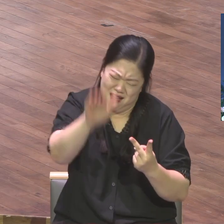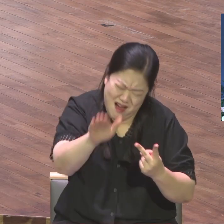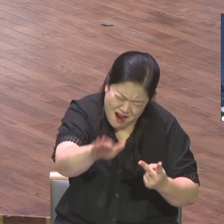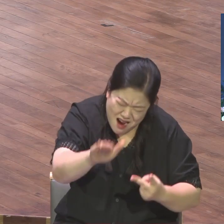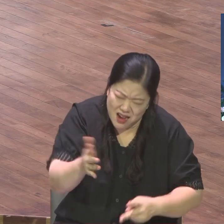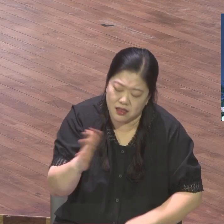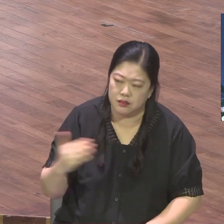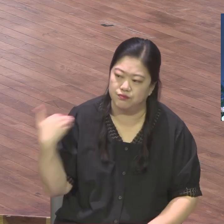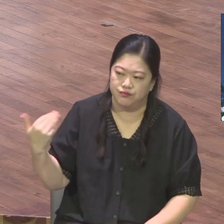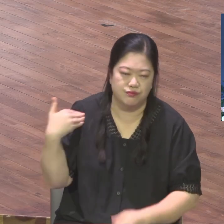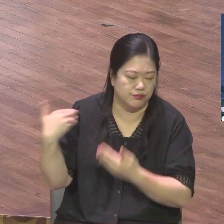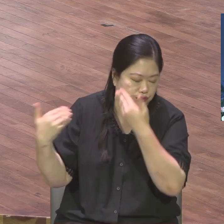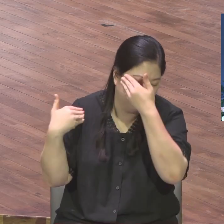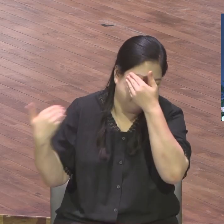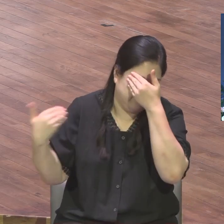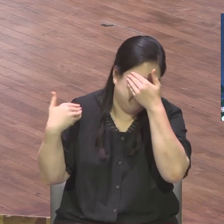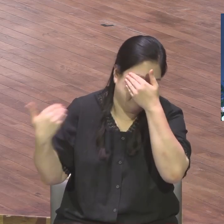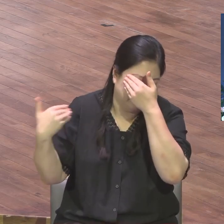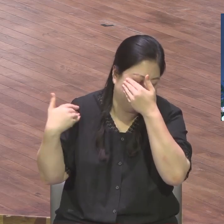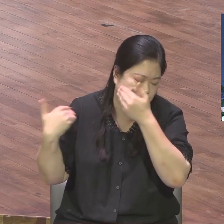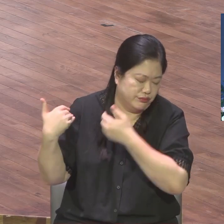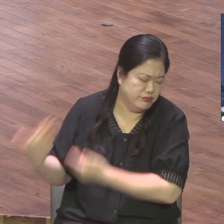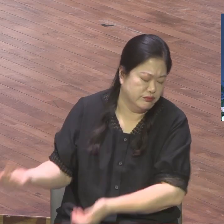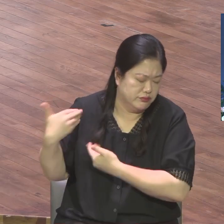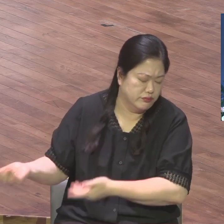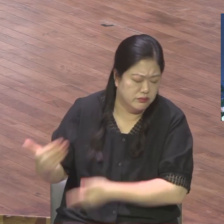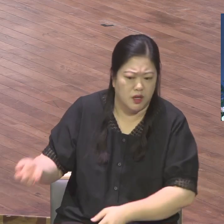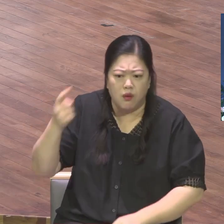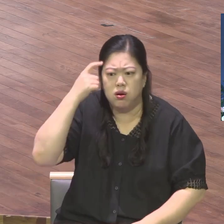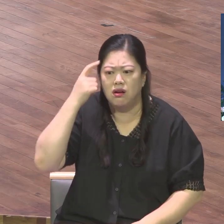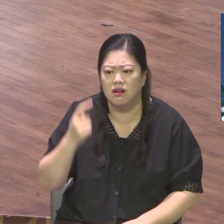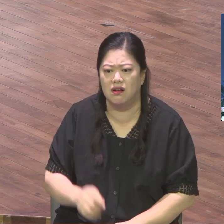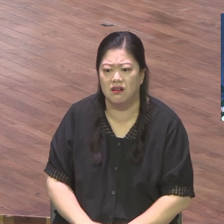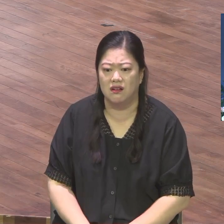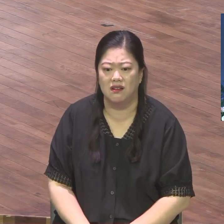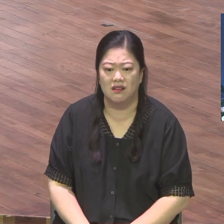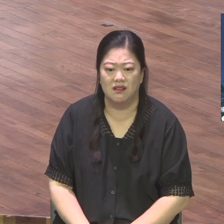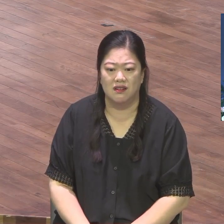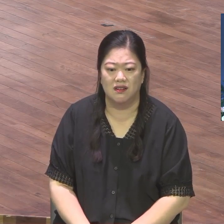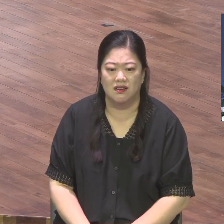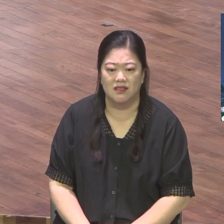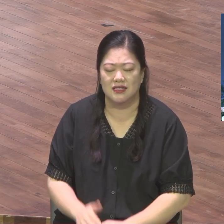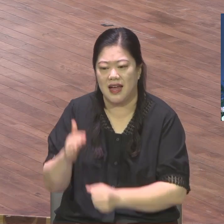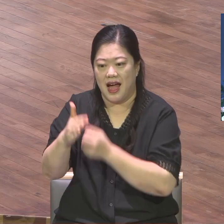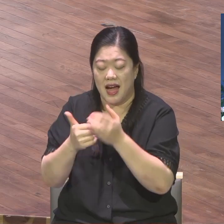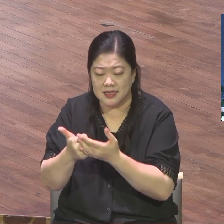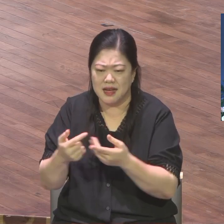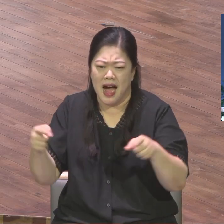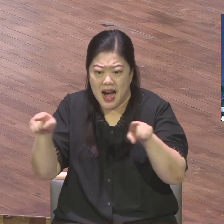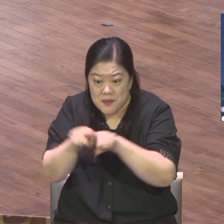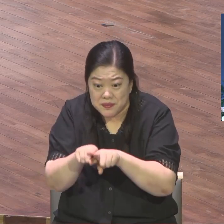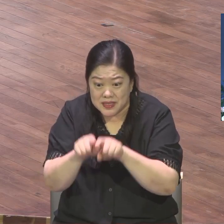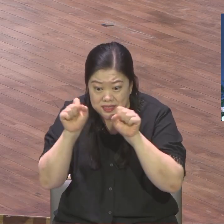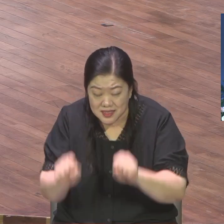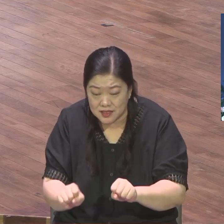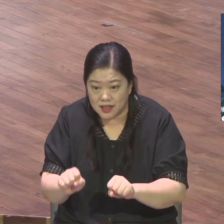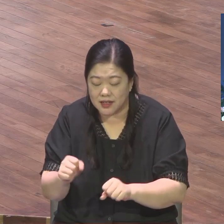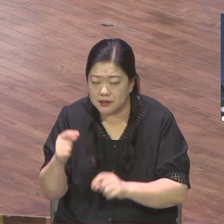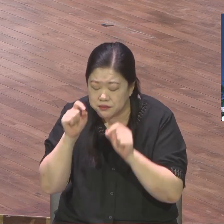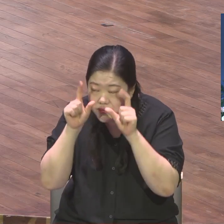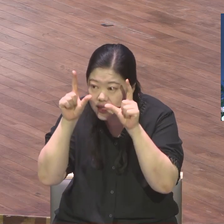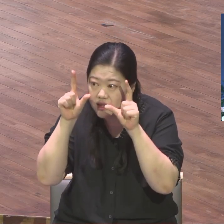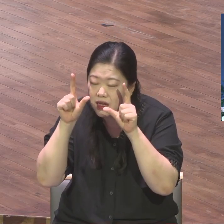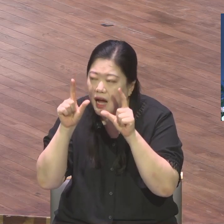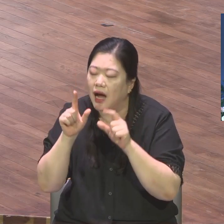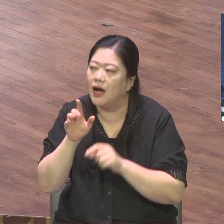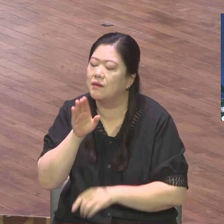체험해야 됩니다. 성령 체험. 그리고 제자들이 성령 체험을 하니까 하나님이 함께 하신다는 걸 보고 나니까 그칠